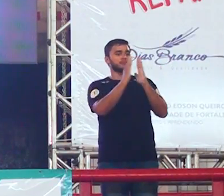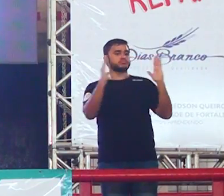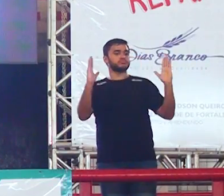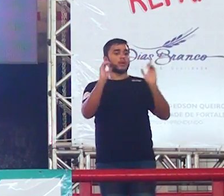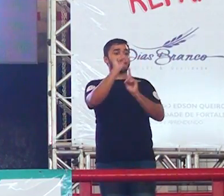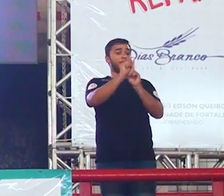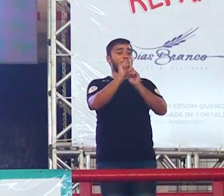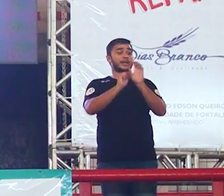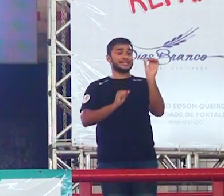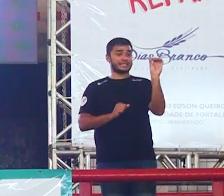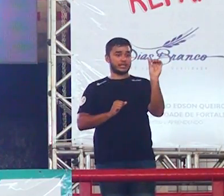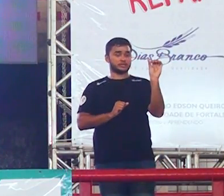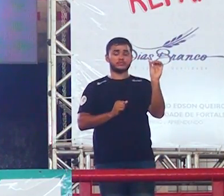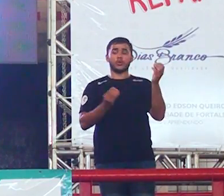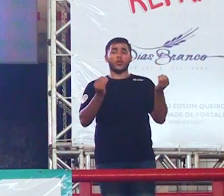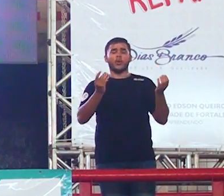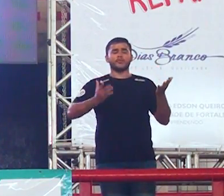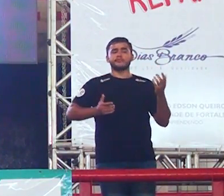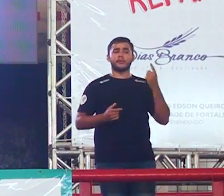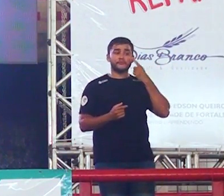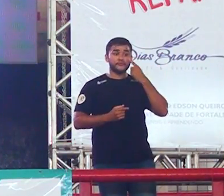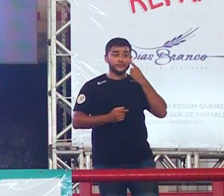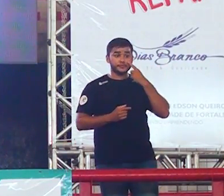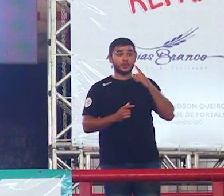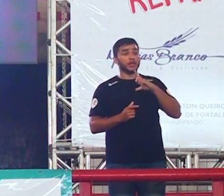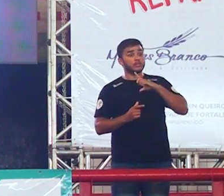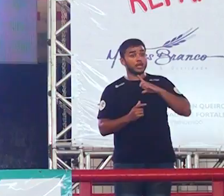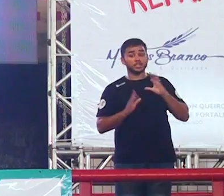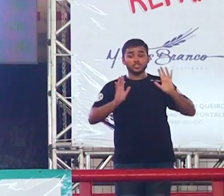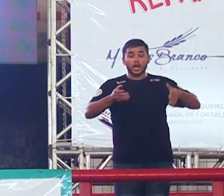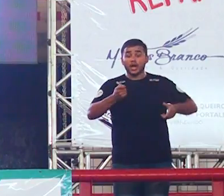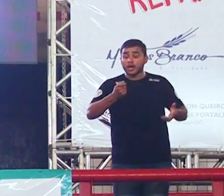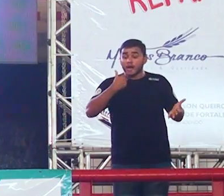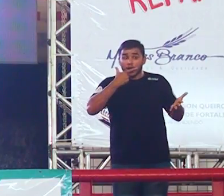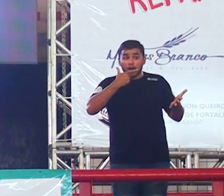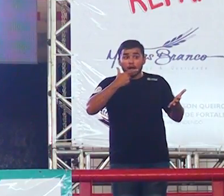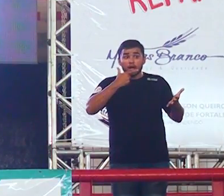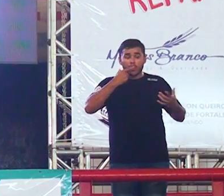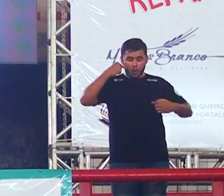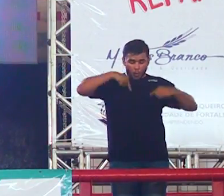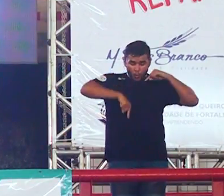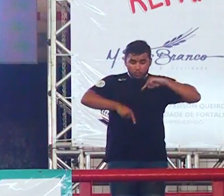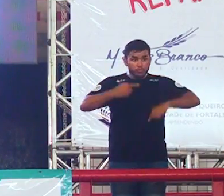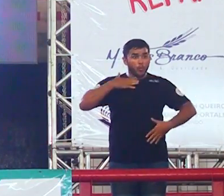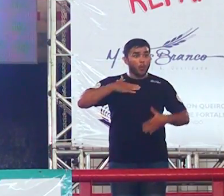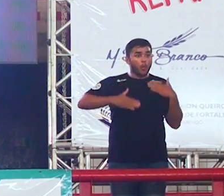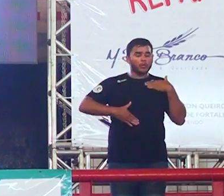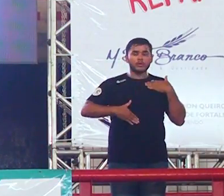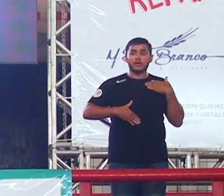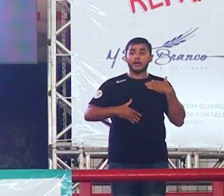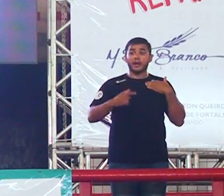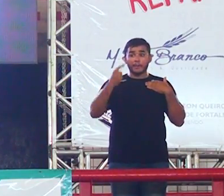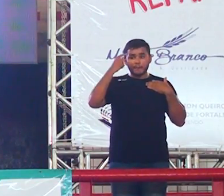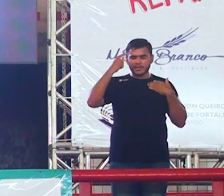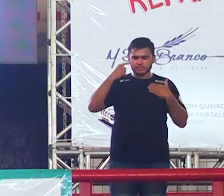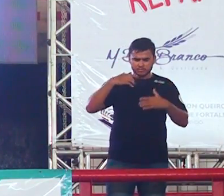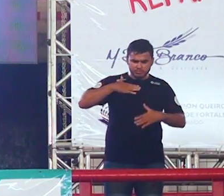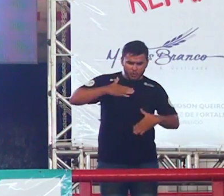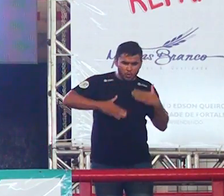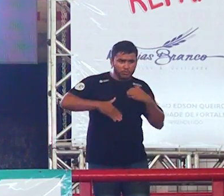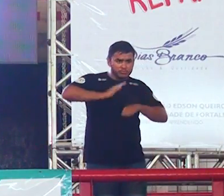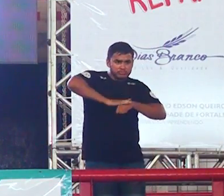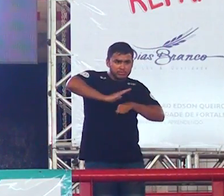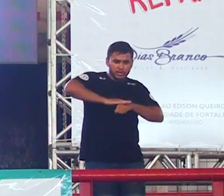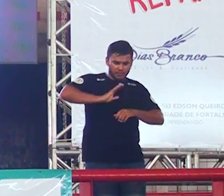como o hormônio está sendo ingerido externamente, o corpo, ele passa a não produzir